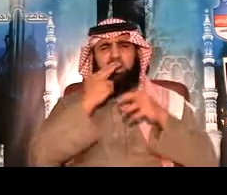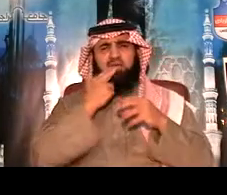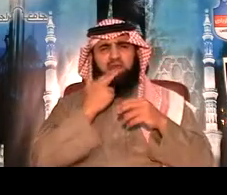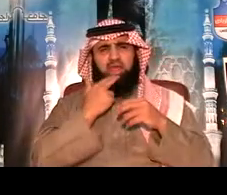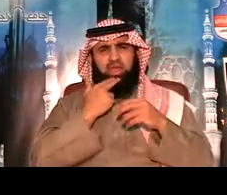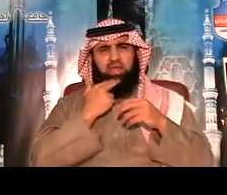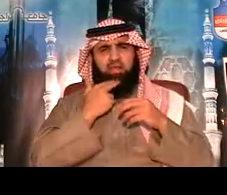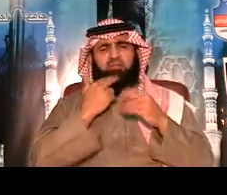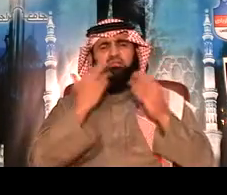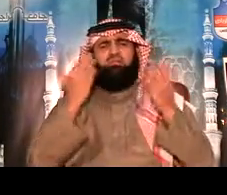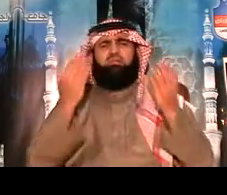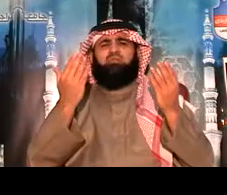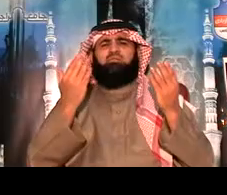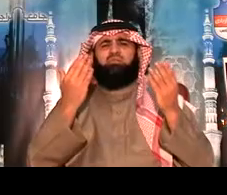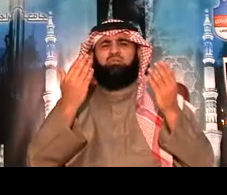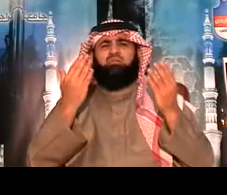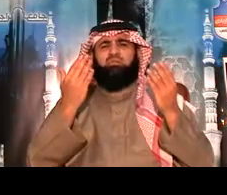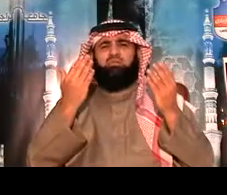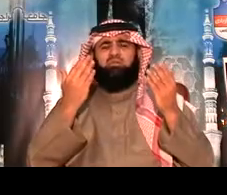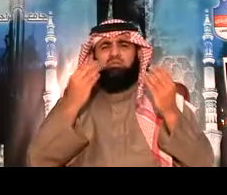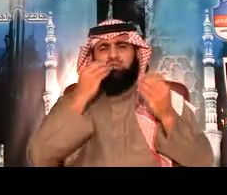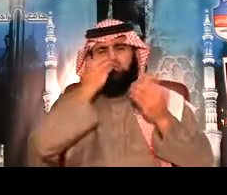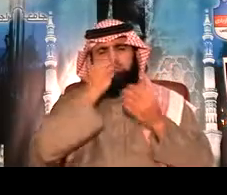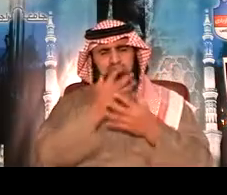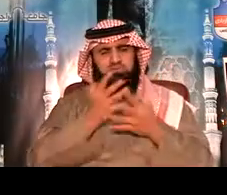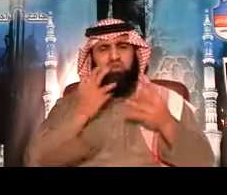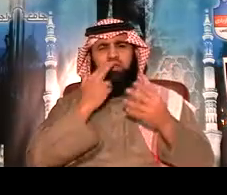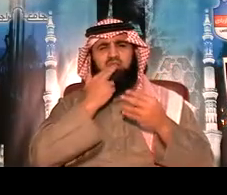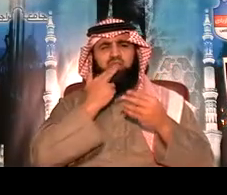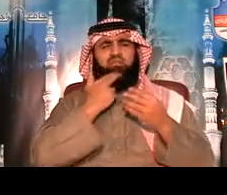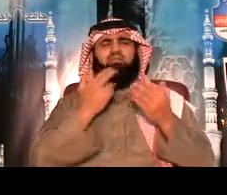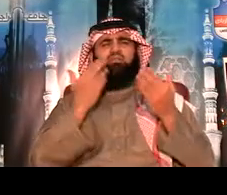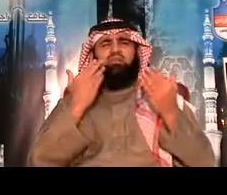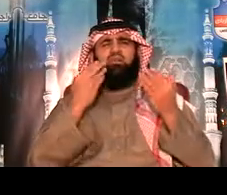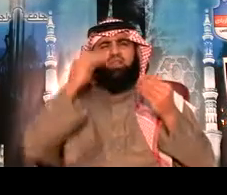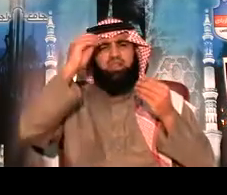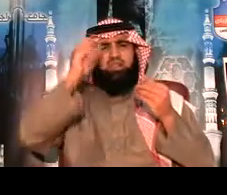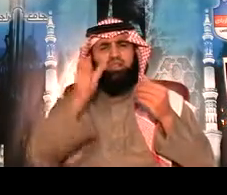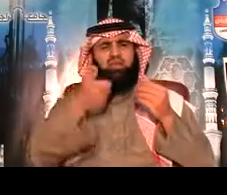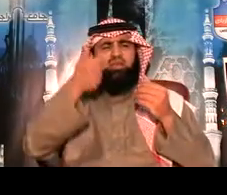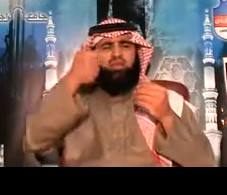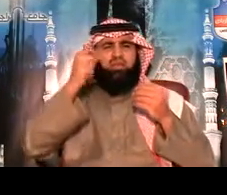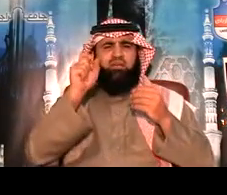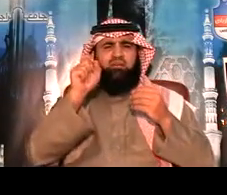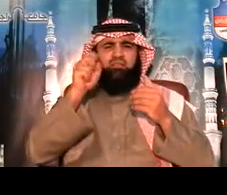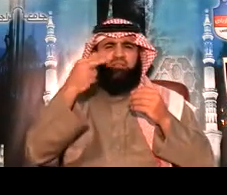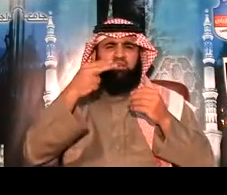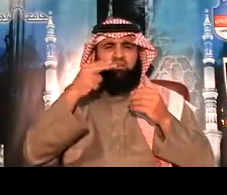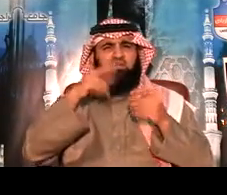هنيئا مريئا، غدقا مجللا، صحا نافعا غير ضار. اللهم